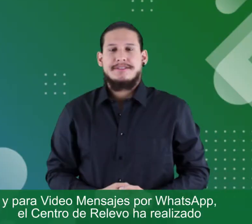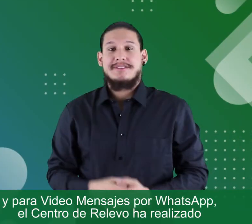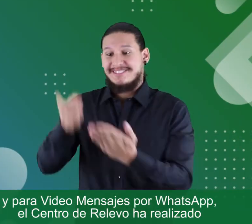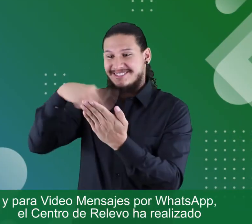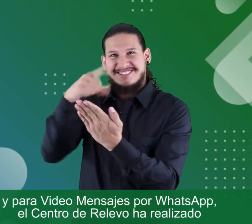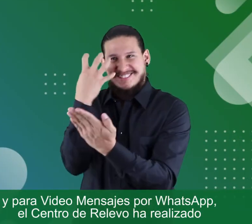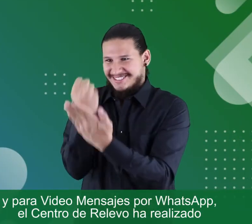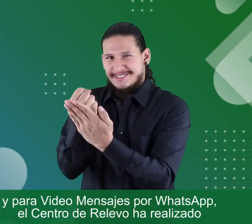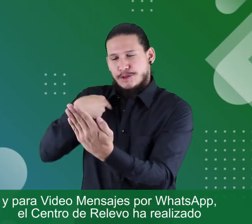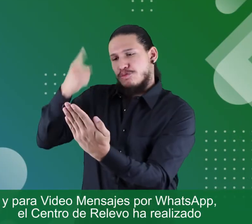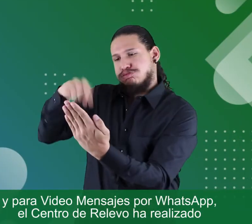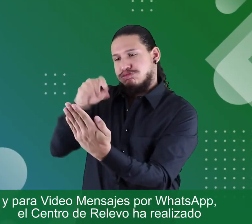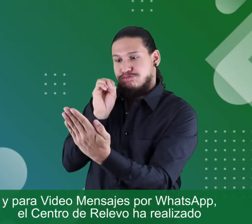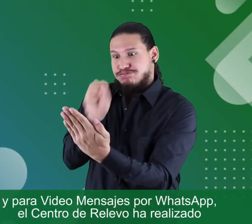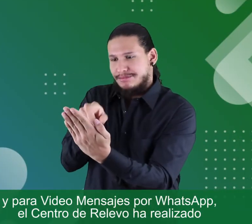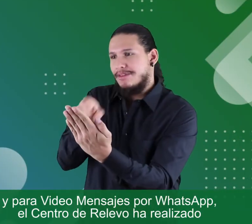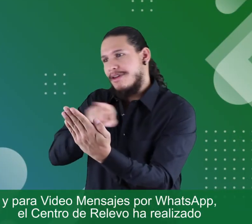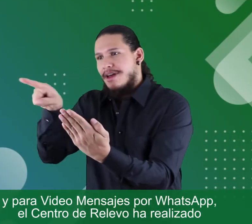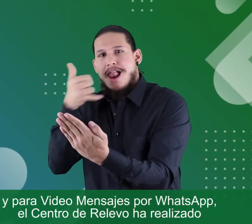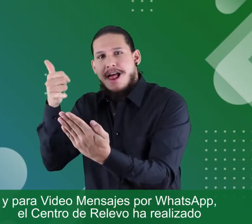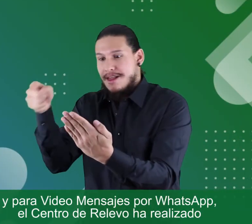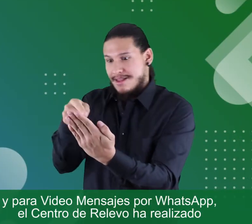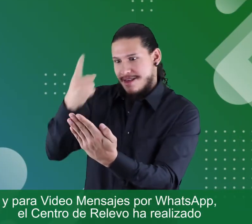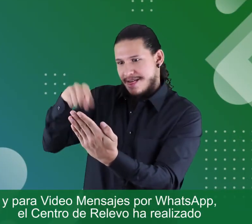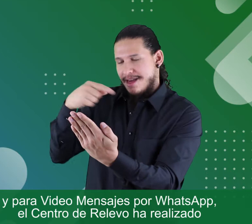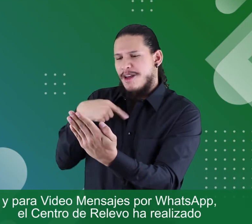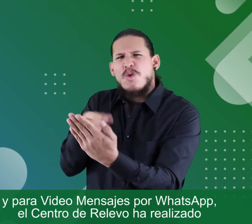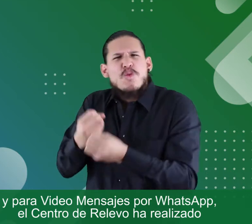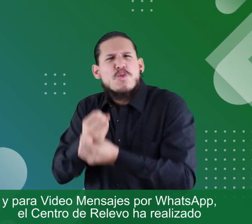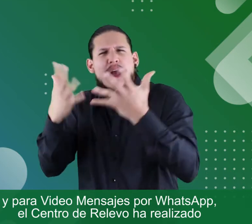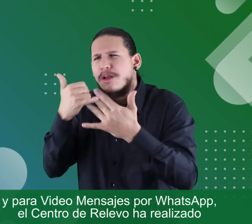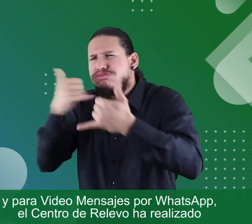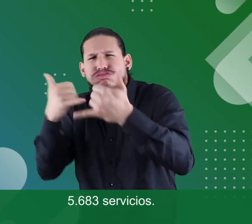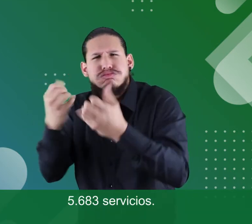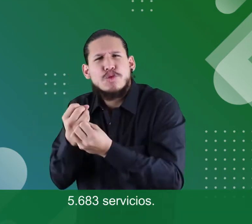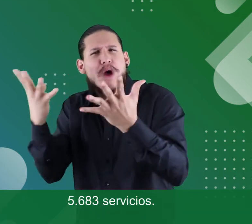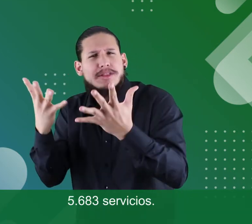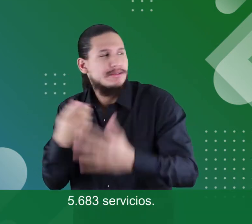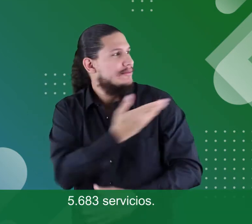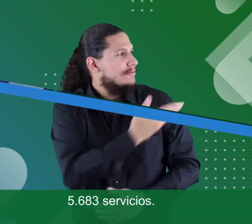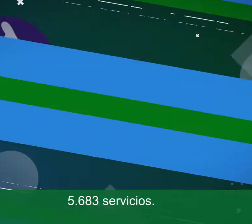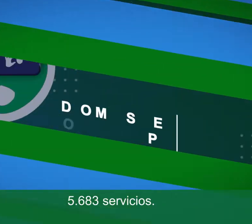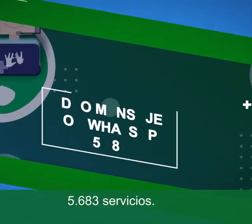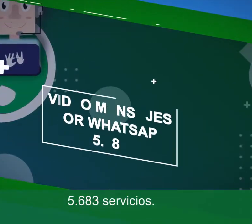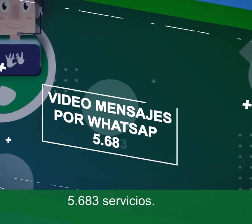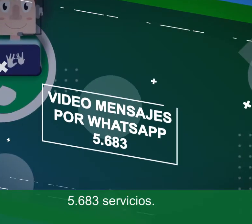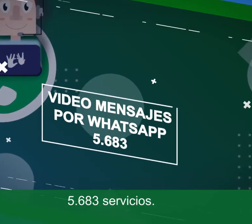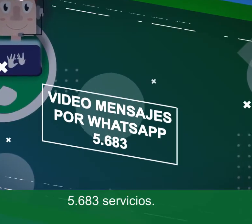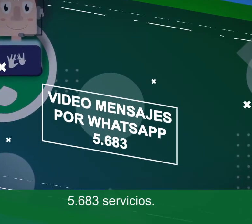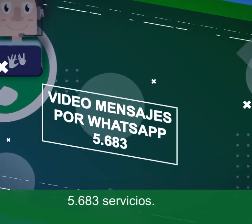Y para Videomensajes por WhatsApp, el Centro de Relevo ha realizado 5.683 servicios.